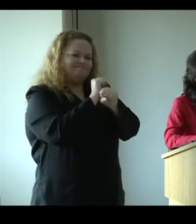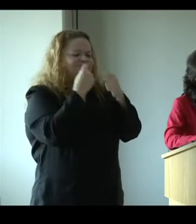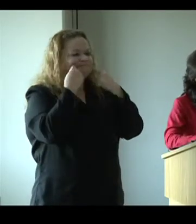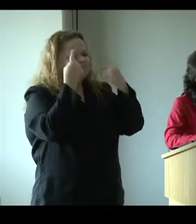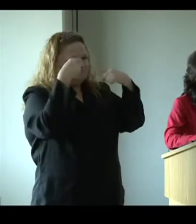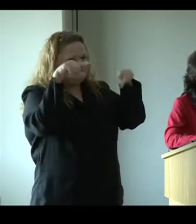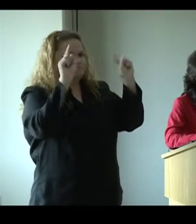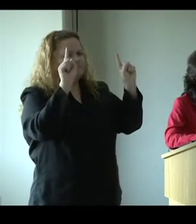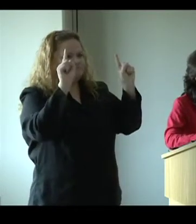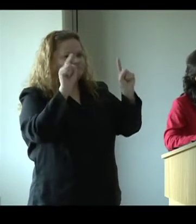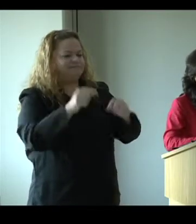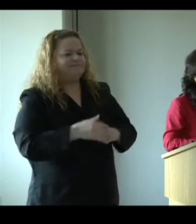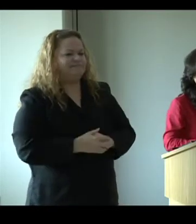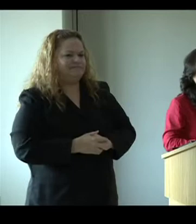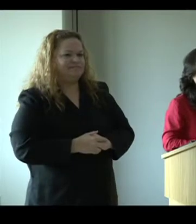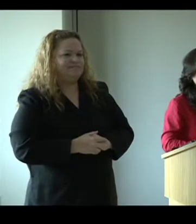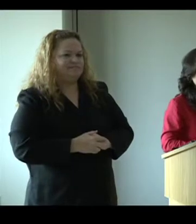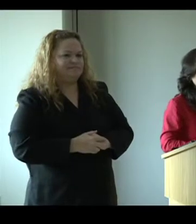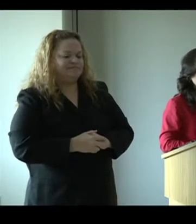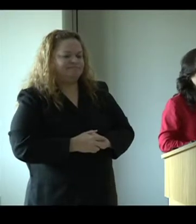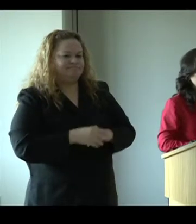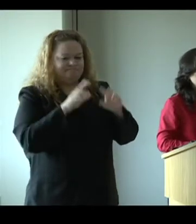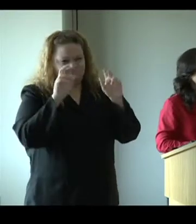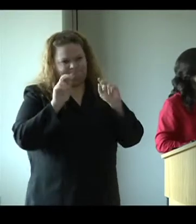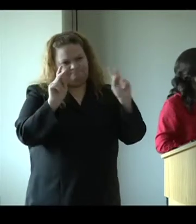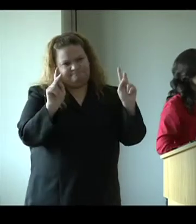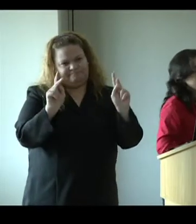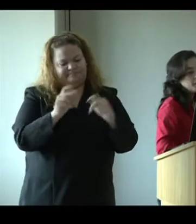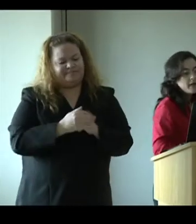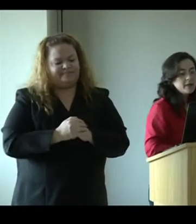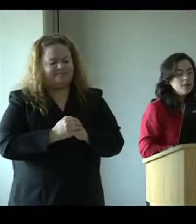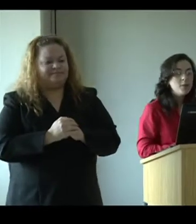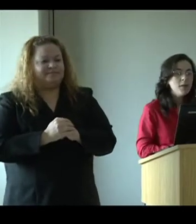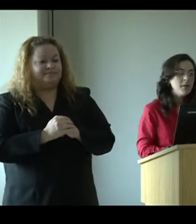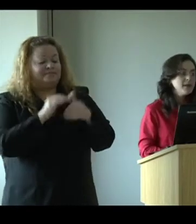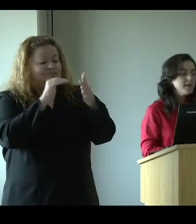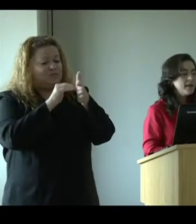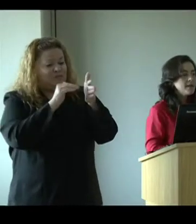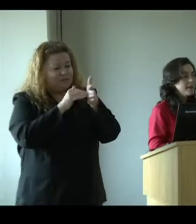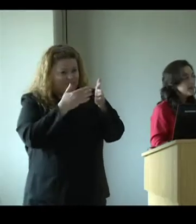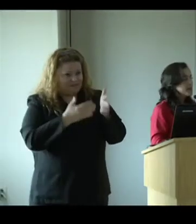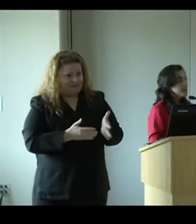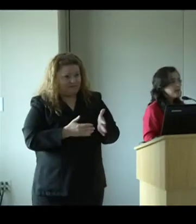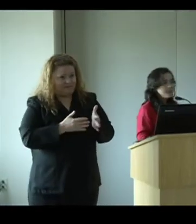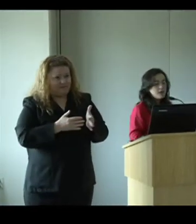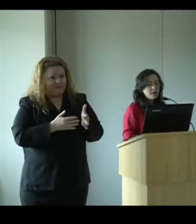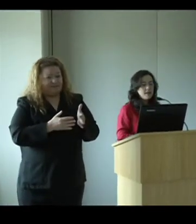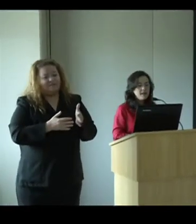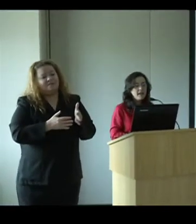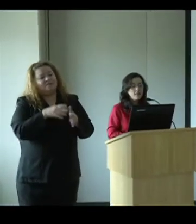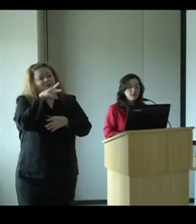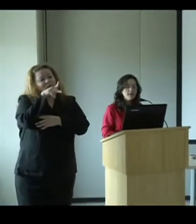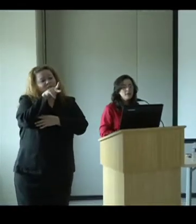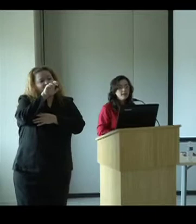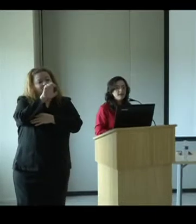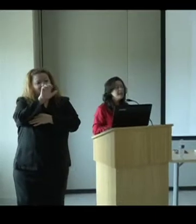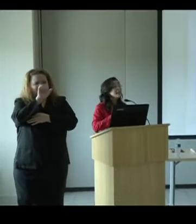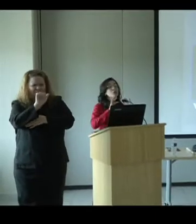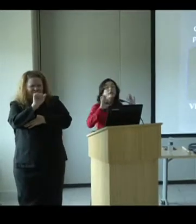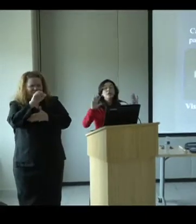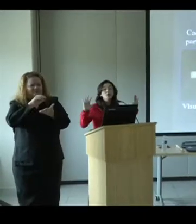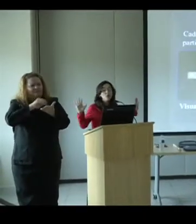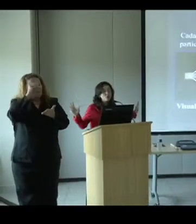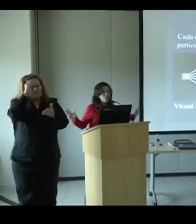tarea Ok los estudiantes con problemas de aprendiz específicos del aprendizaje aprenden